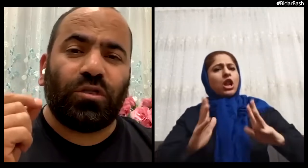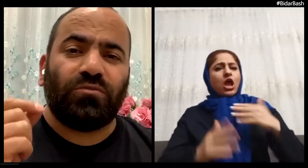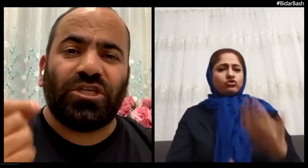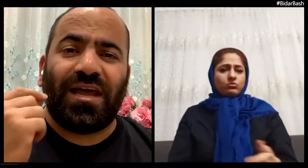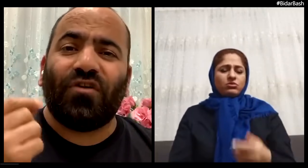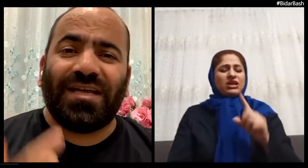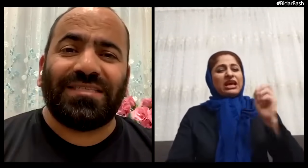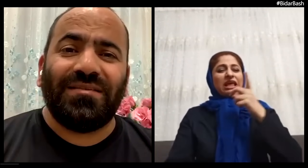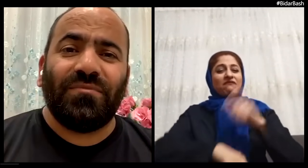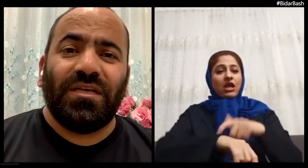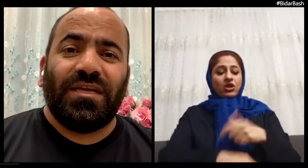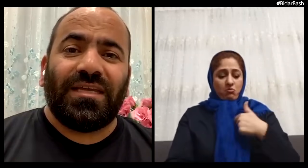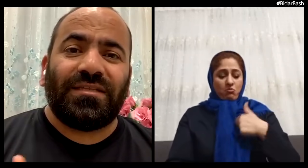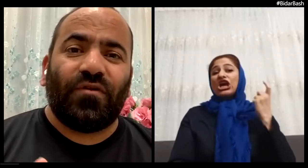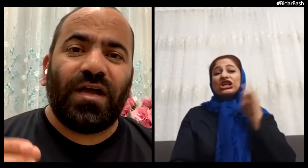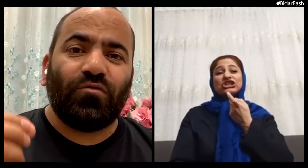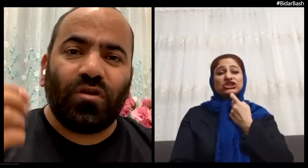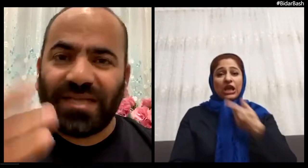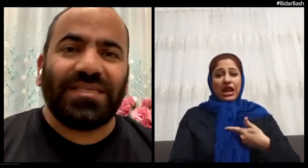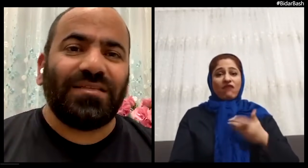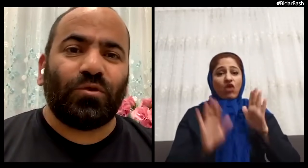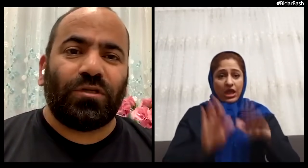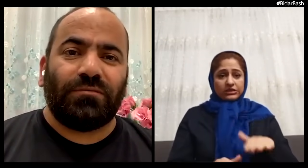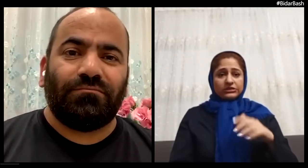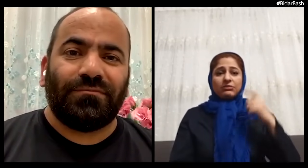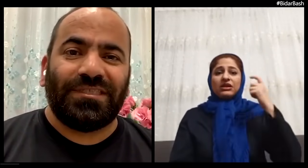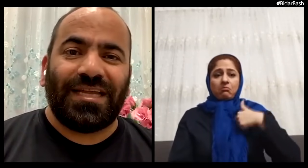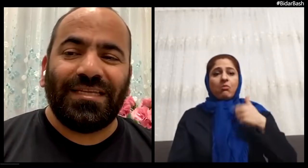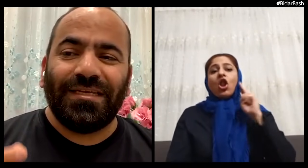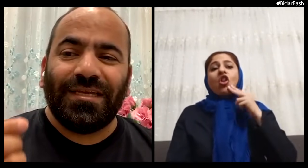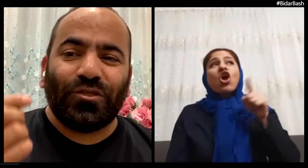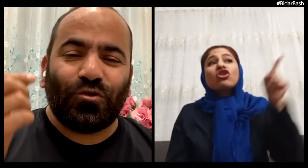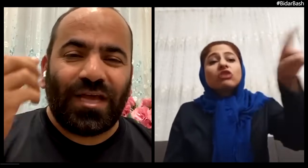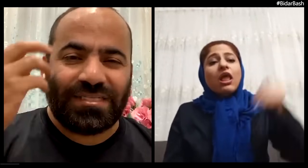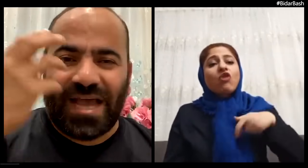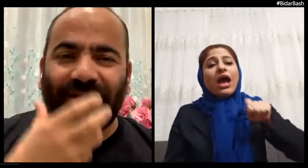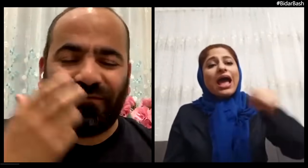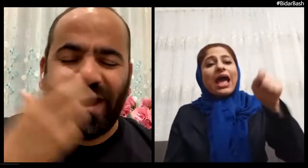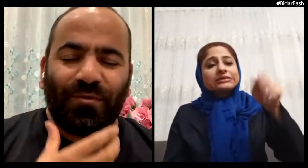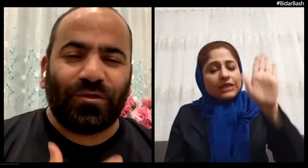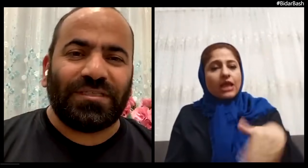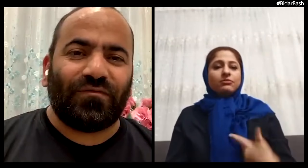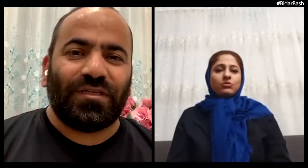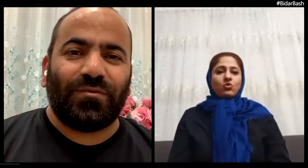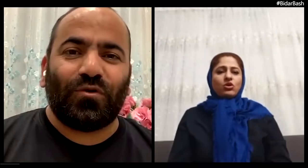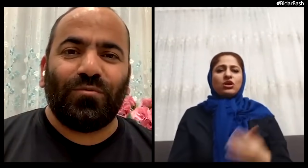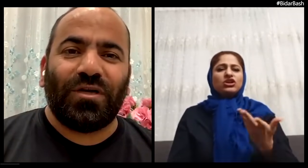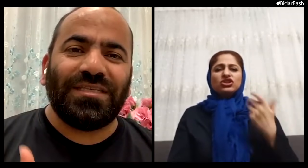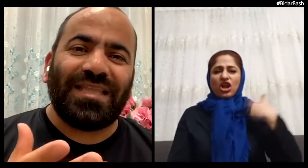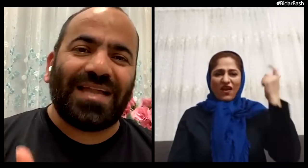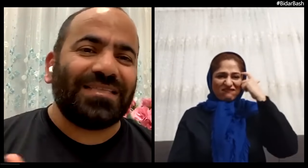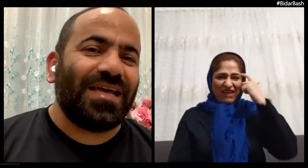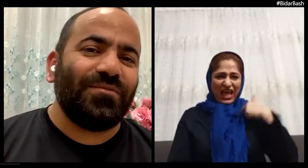فکر میکنیم شنوا هستیم اتفاقا اونا رو اذیت میکنیم، یعنی چون از حق فهممون استفاده